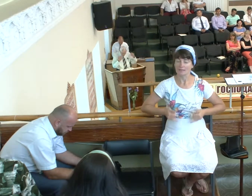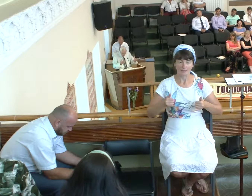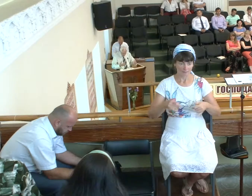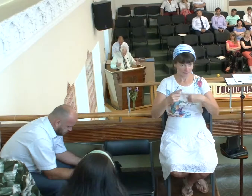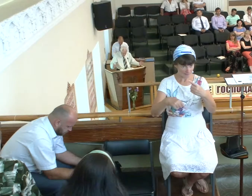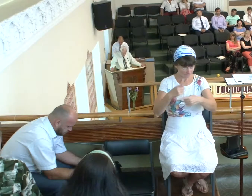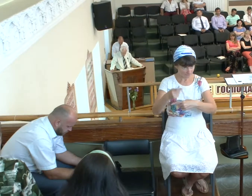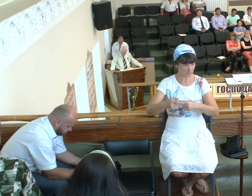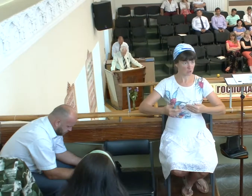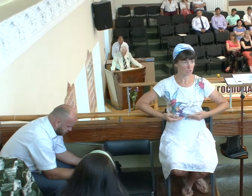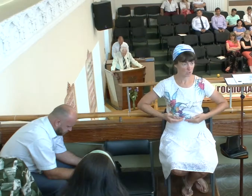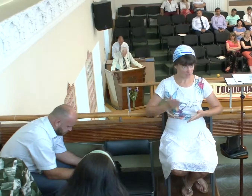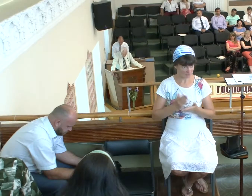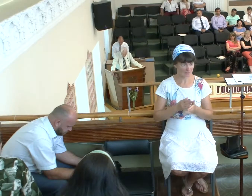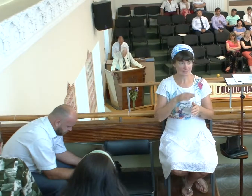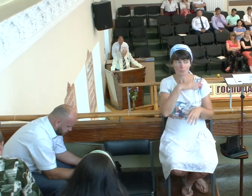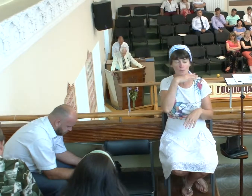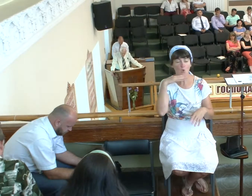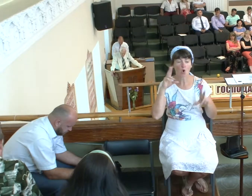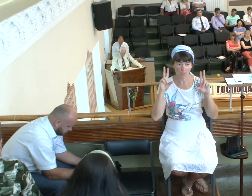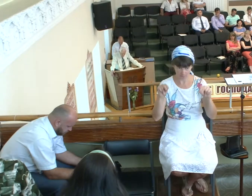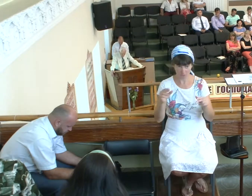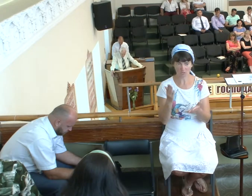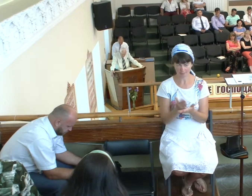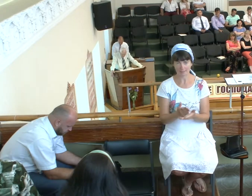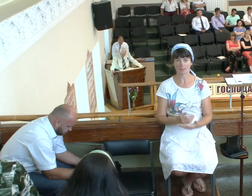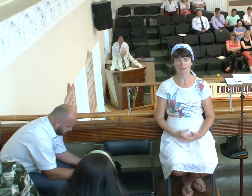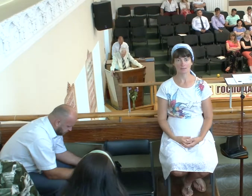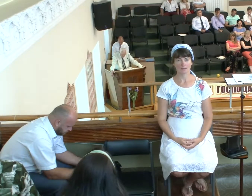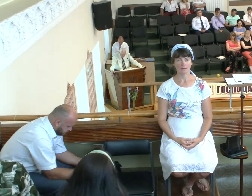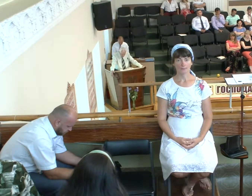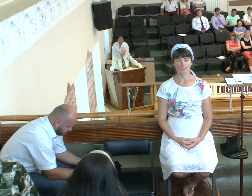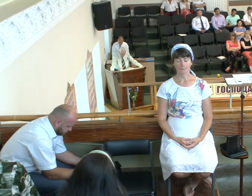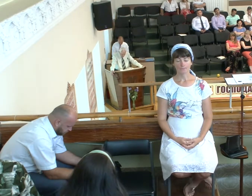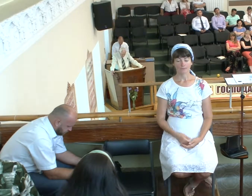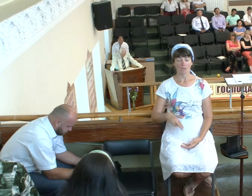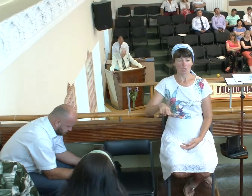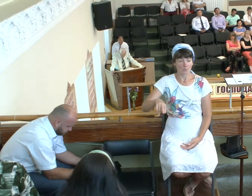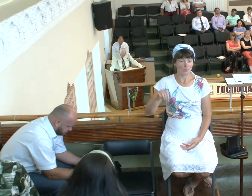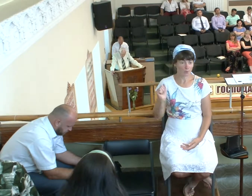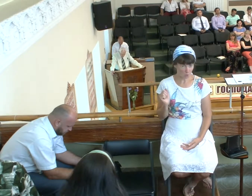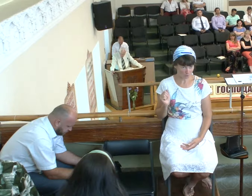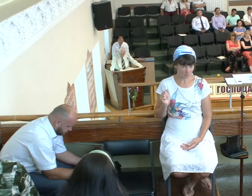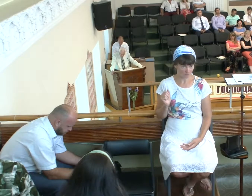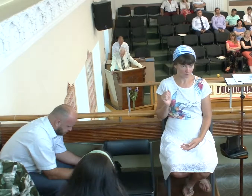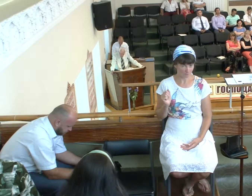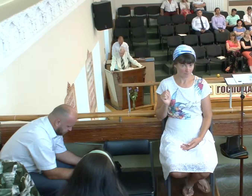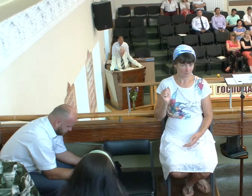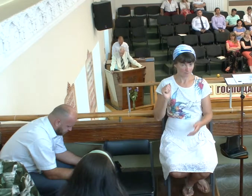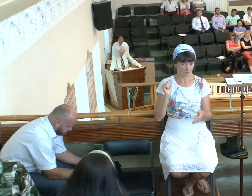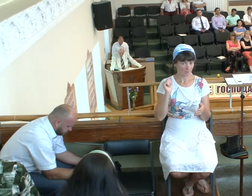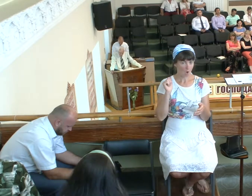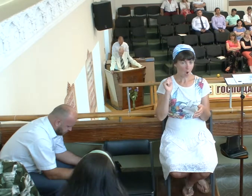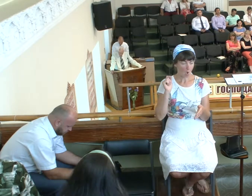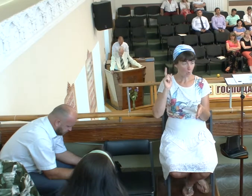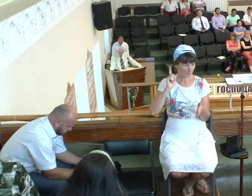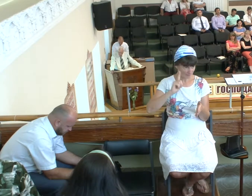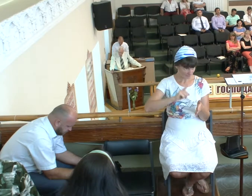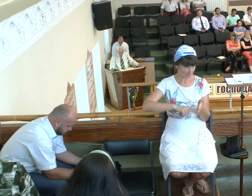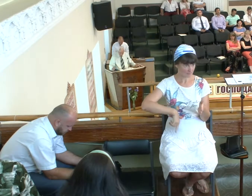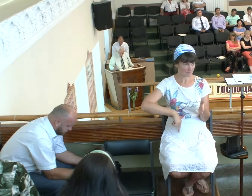наша опиралась на них. Друзья дорогие, и Петр убедился в том, что эти обетования